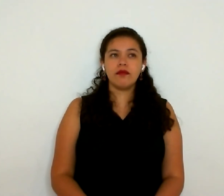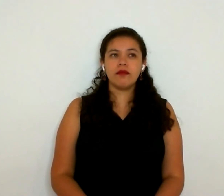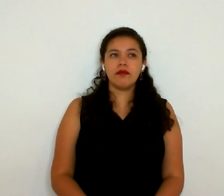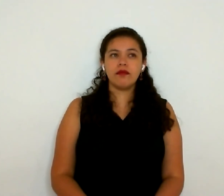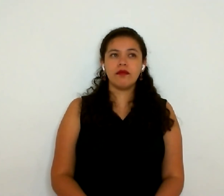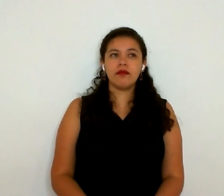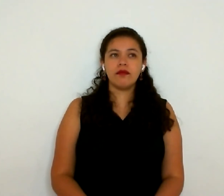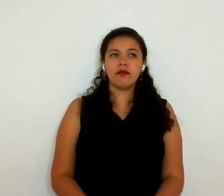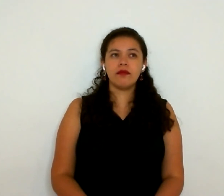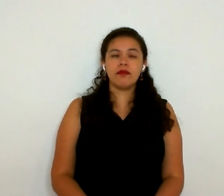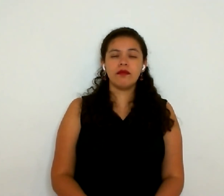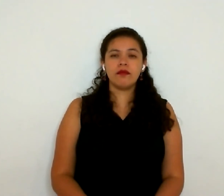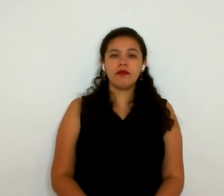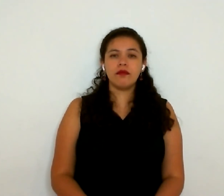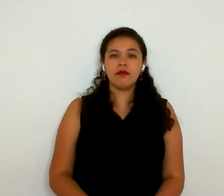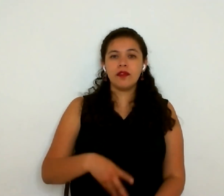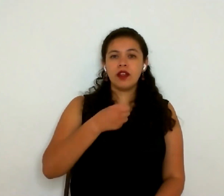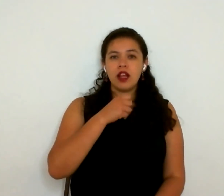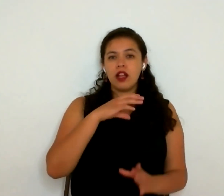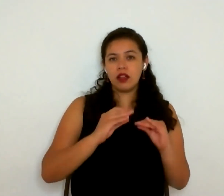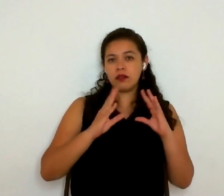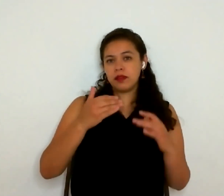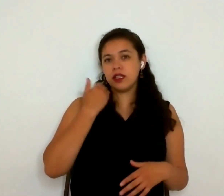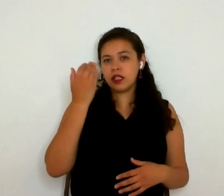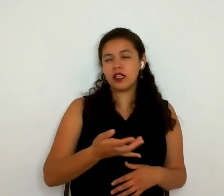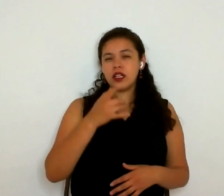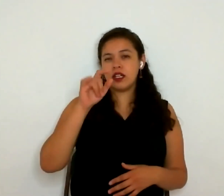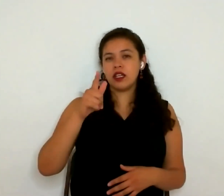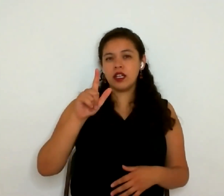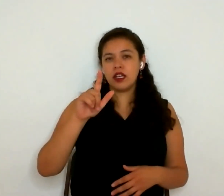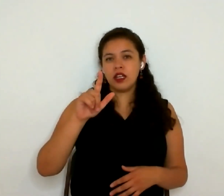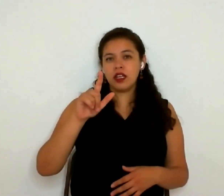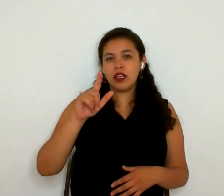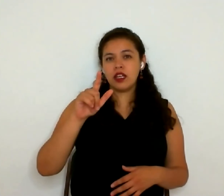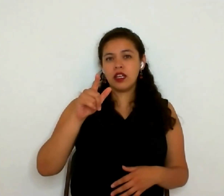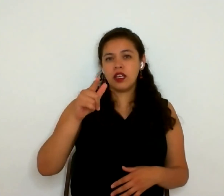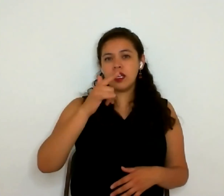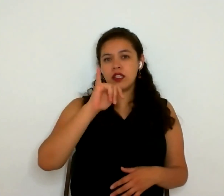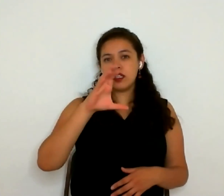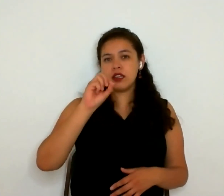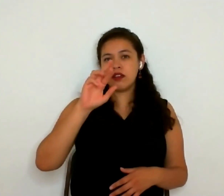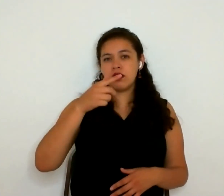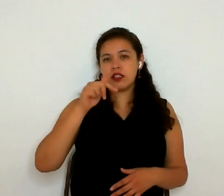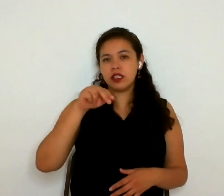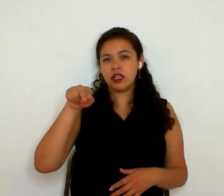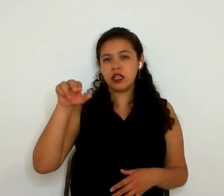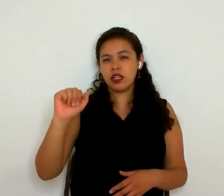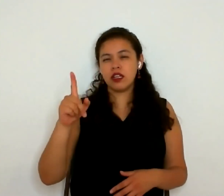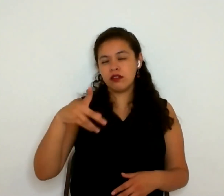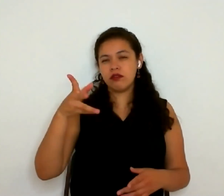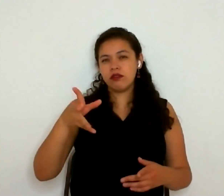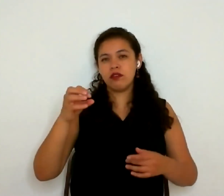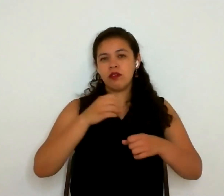si gustan pueden activar los micrófonos original no sé si tengan la posibilidad de activar el tuyo para participar